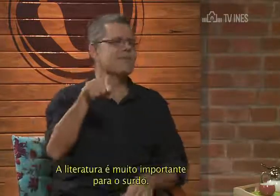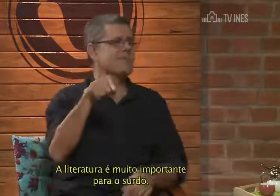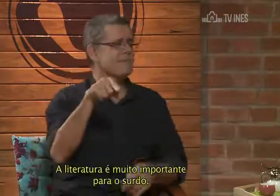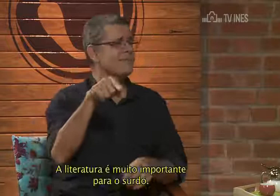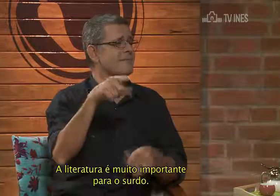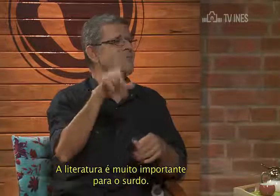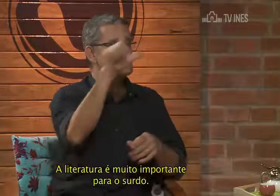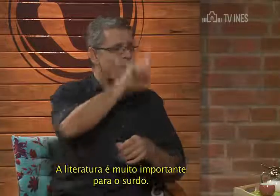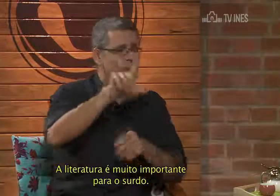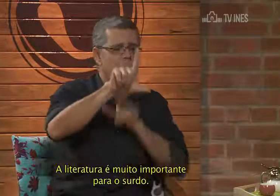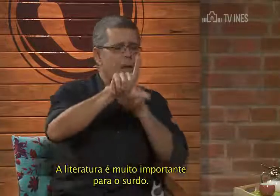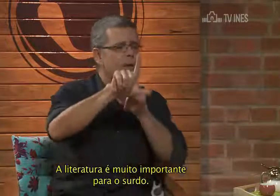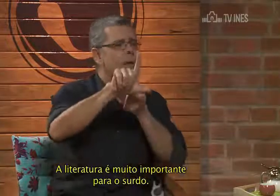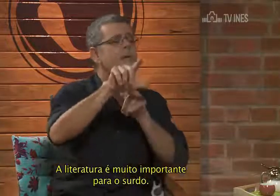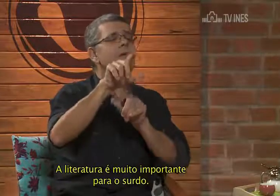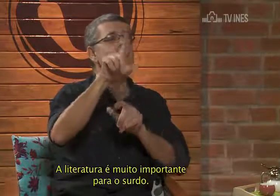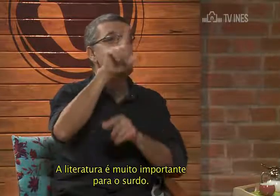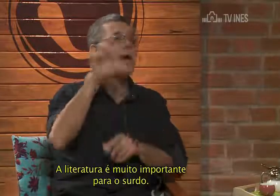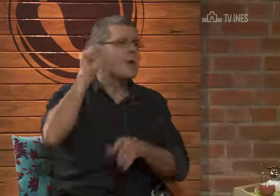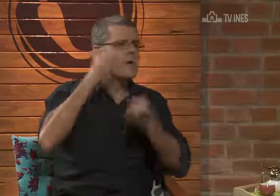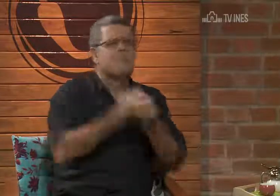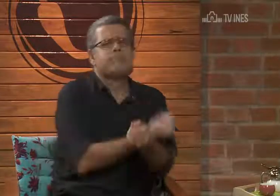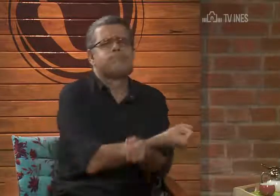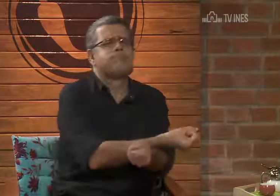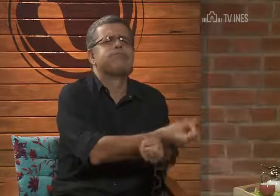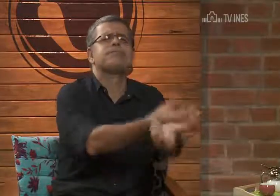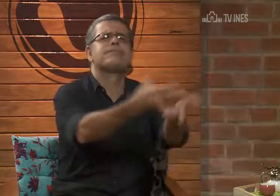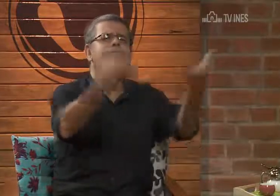A literatura é muito importante para o surdo.